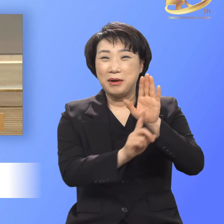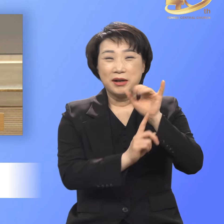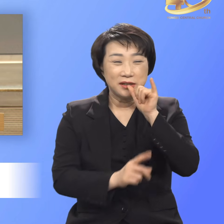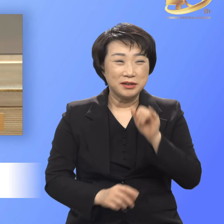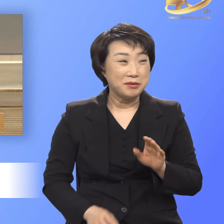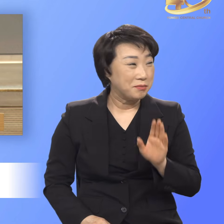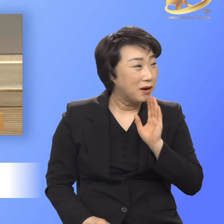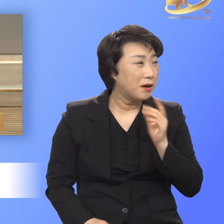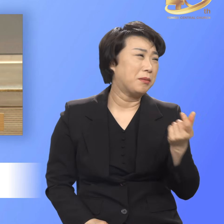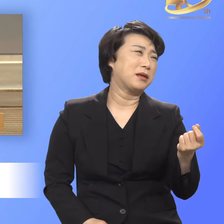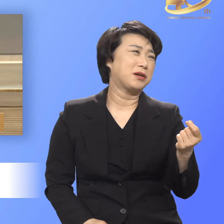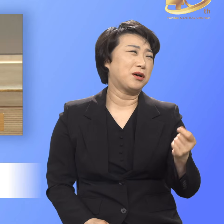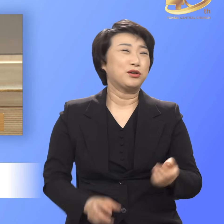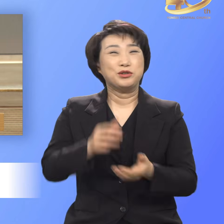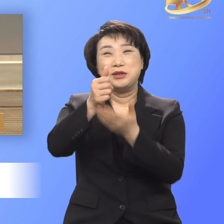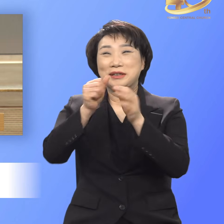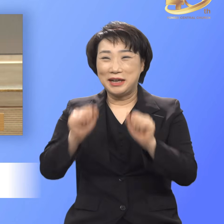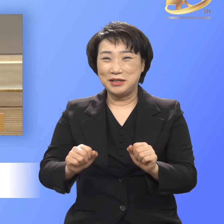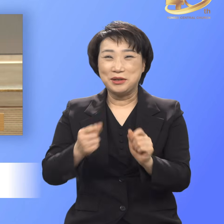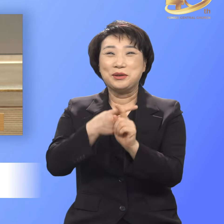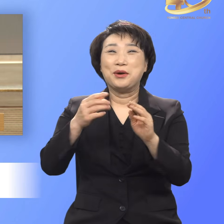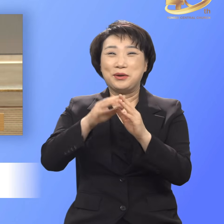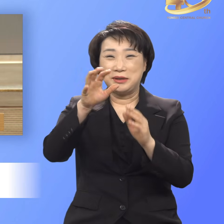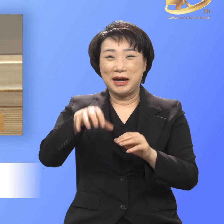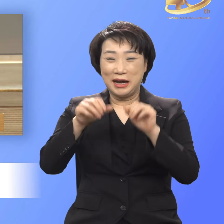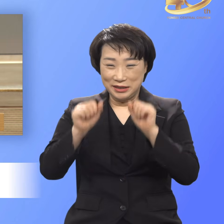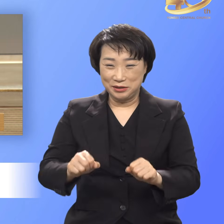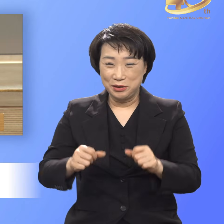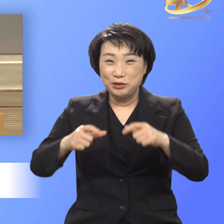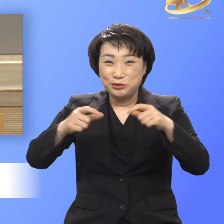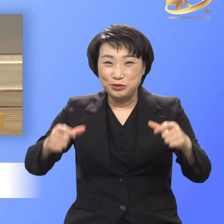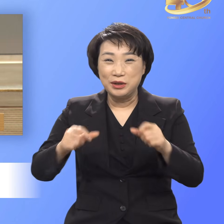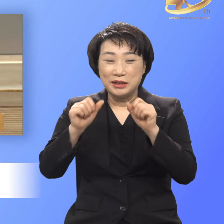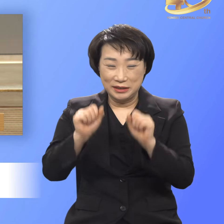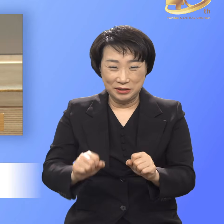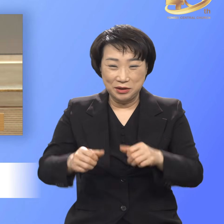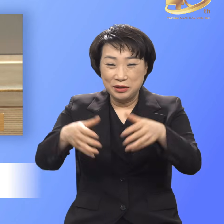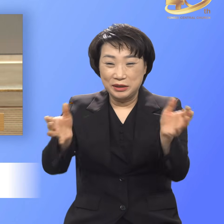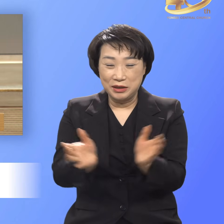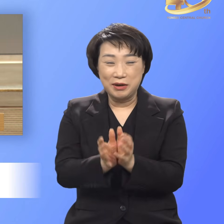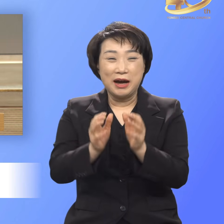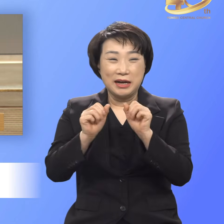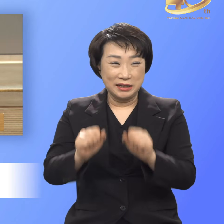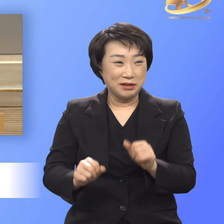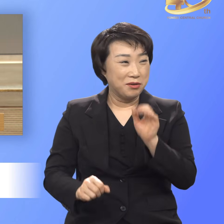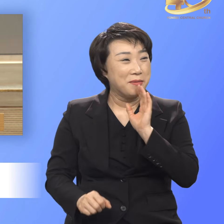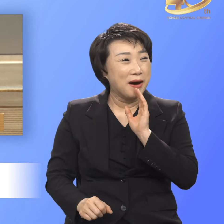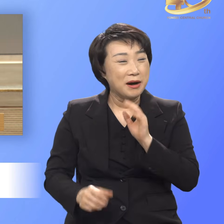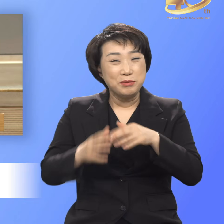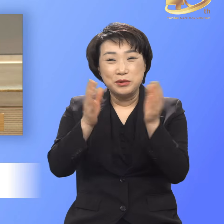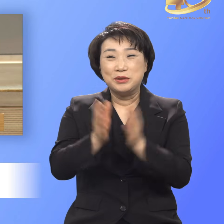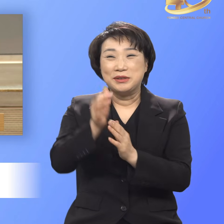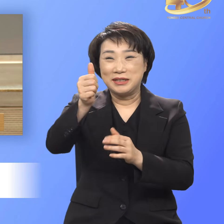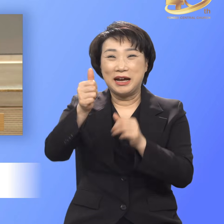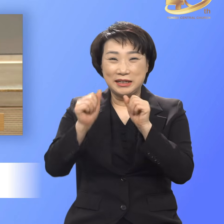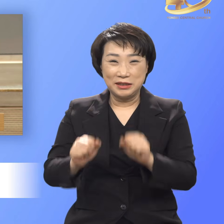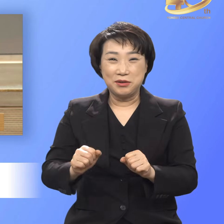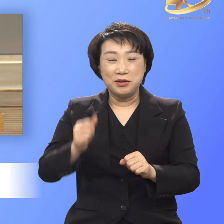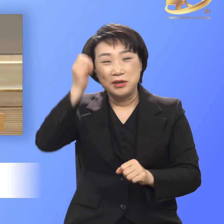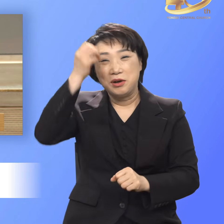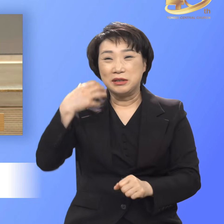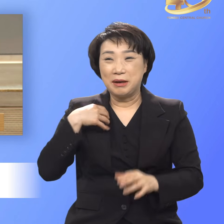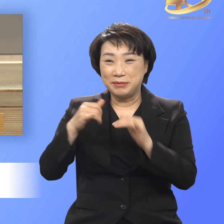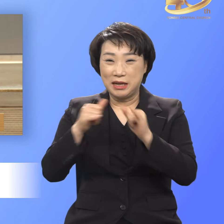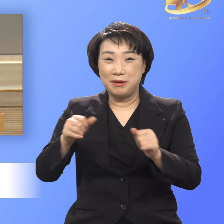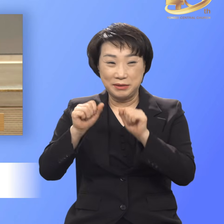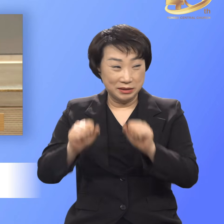계시고 교회 있고 구역이 있고 기관이 있고 부장이 있고 영혼